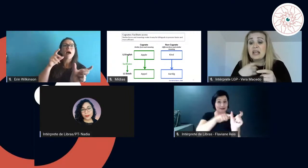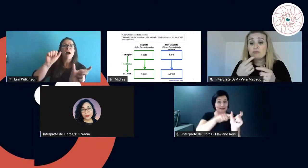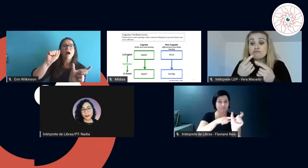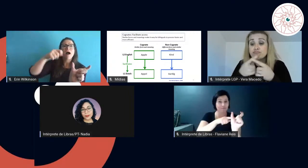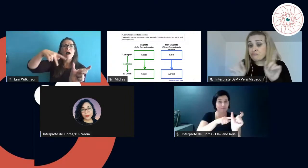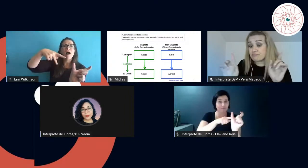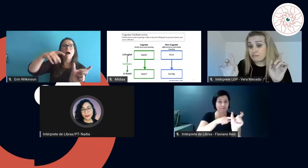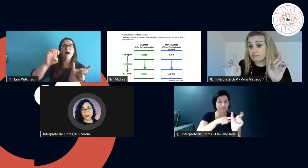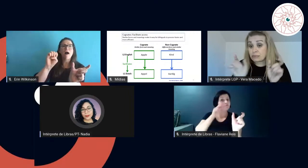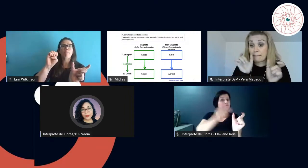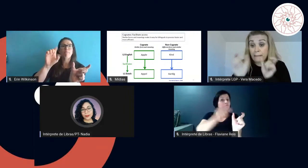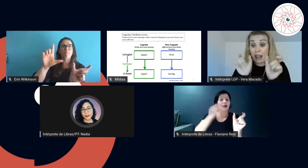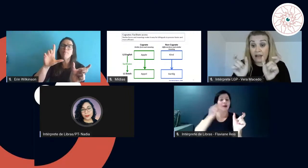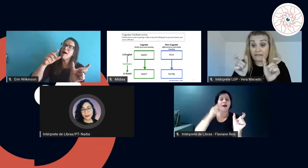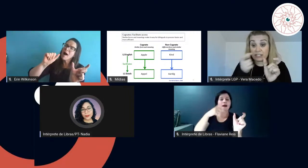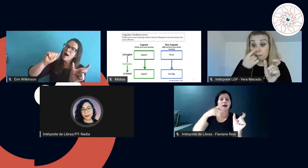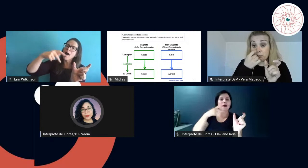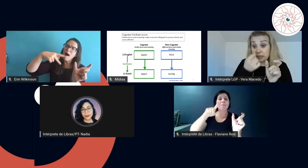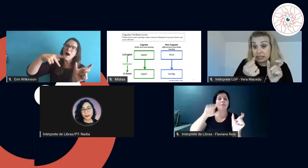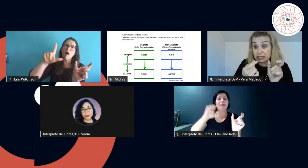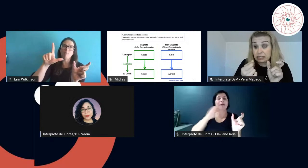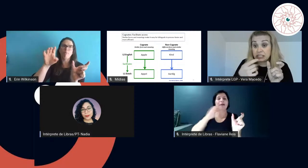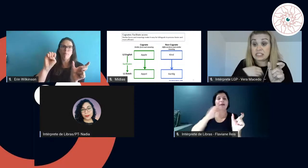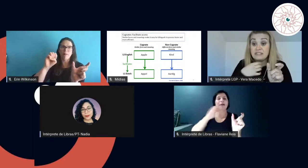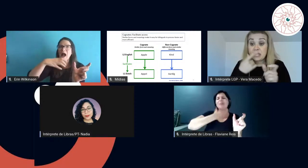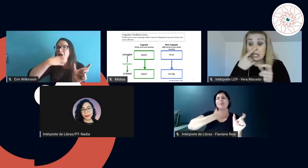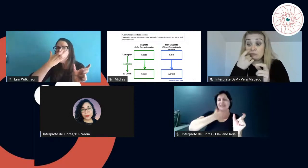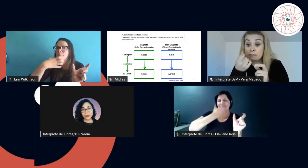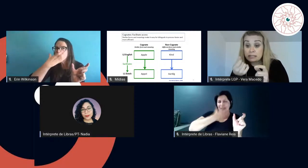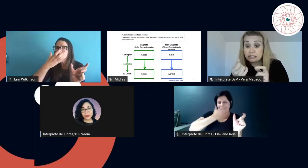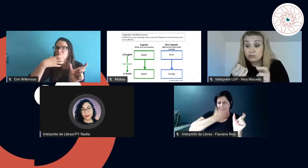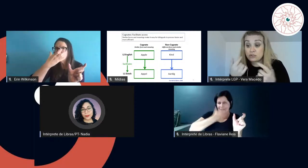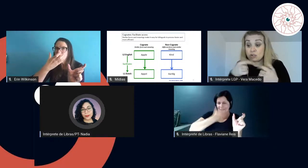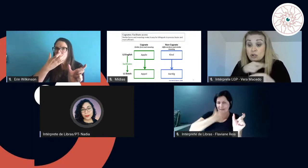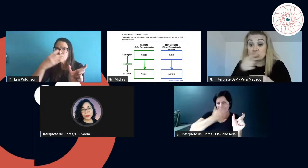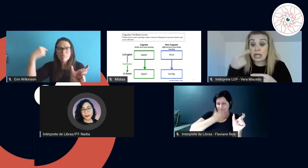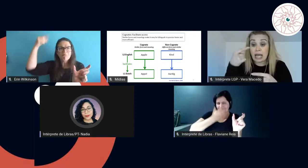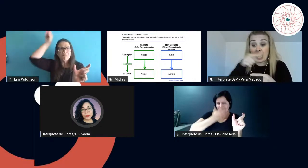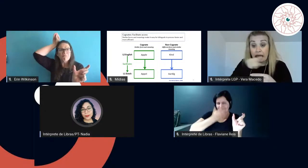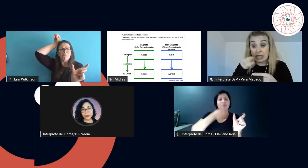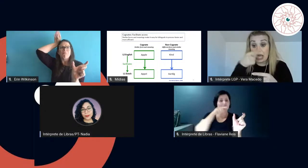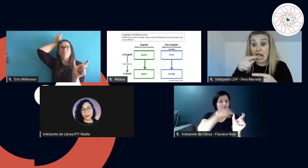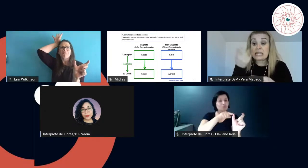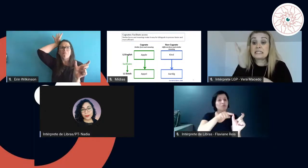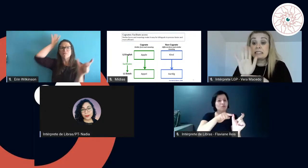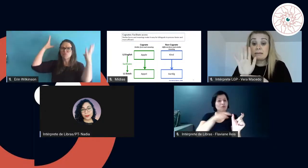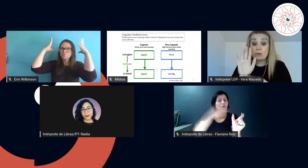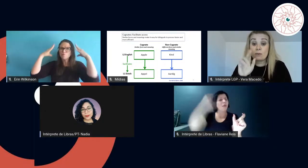similares, né? Nós temos aqui o exemplo da